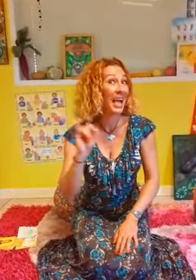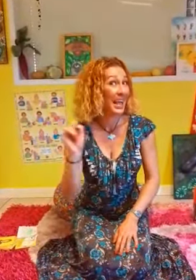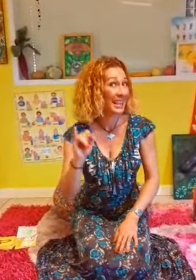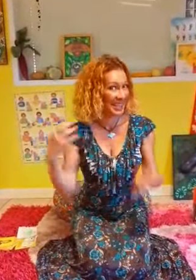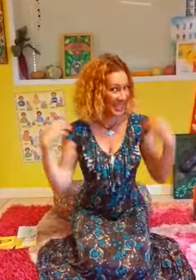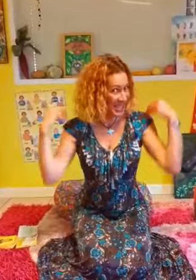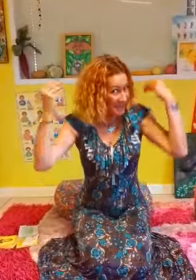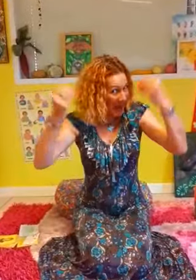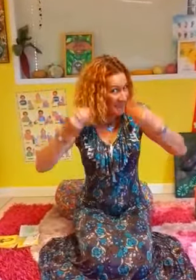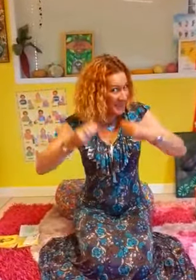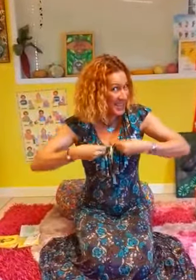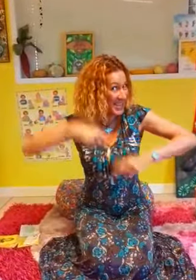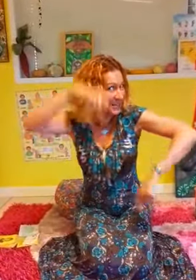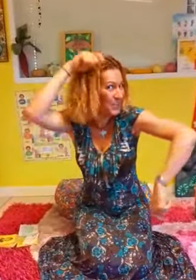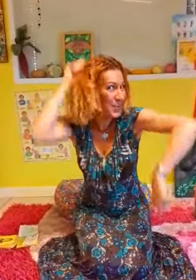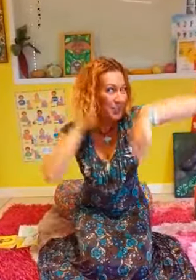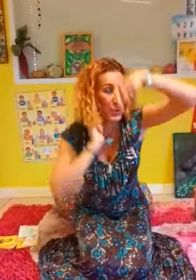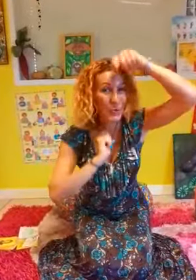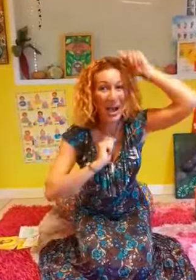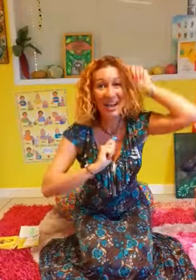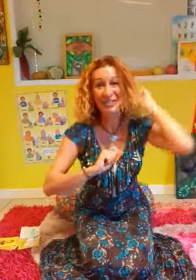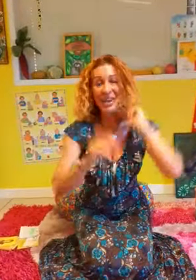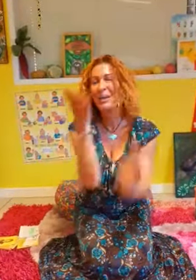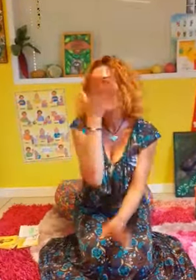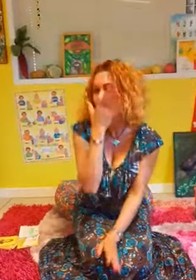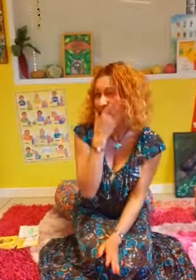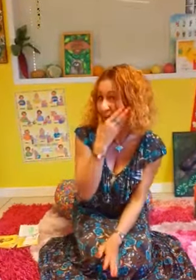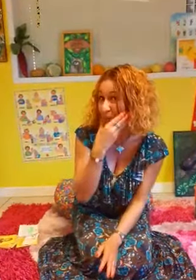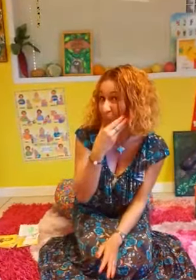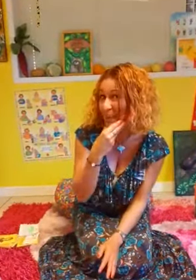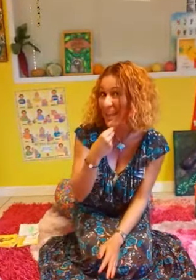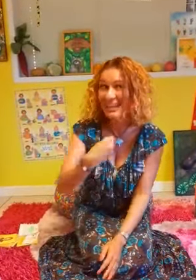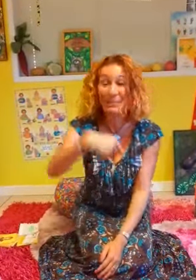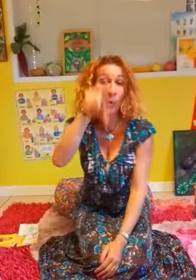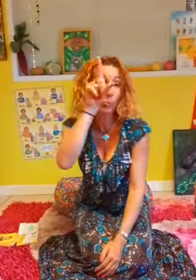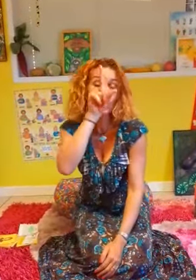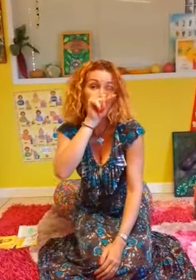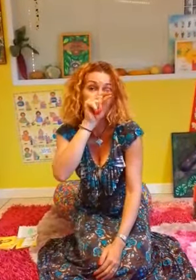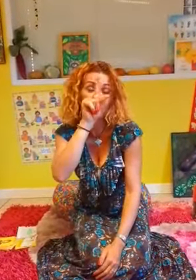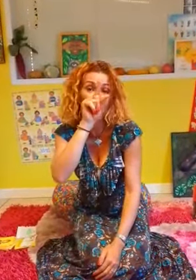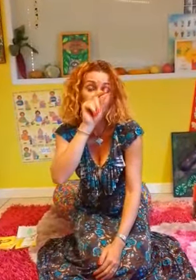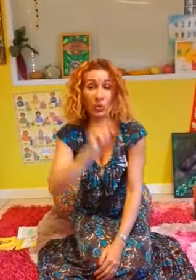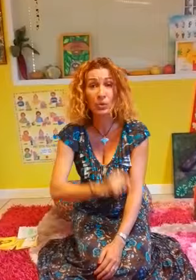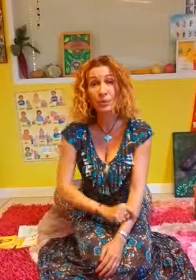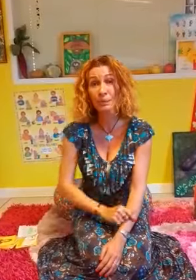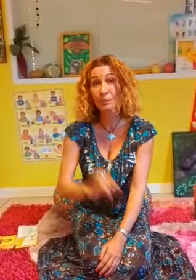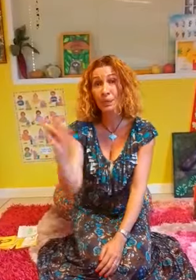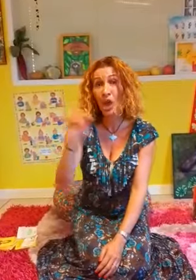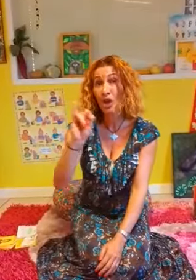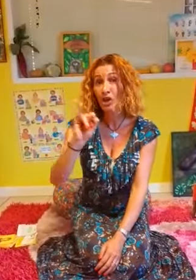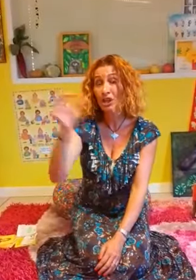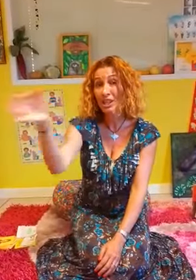Qui m'habille et puis me coiffe pour être toute belle, mon petit oiseau. Qui